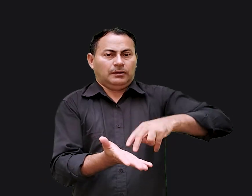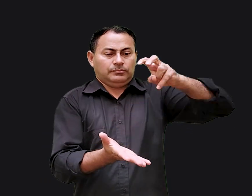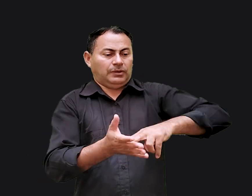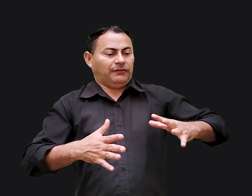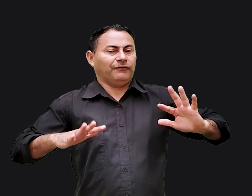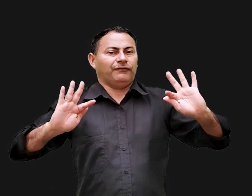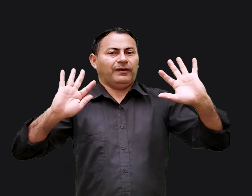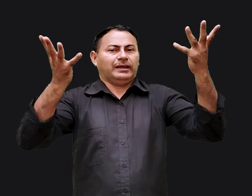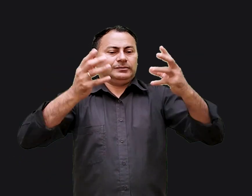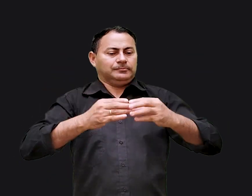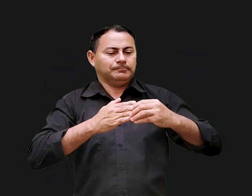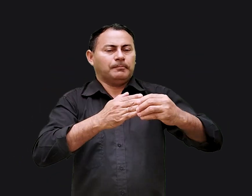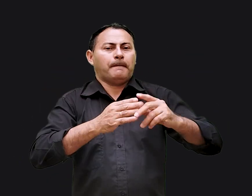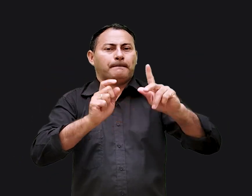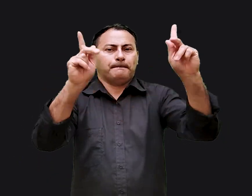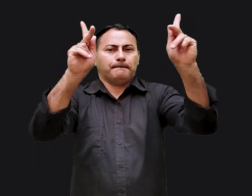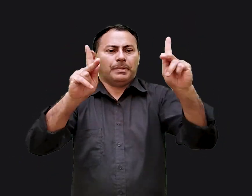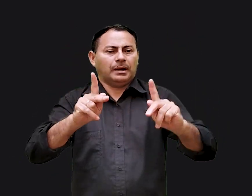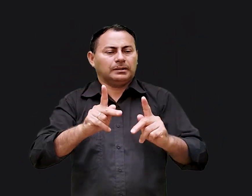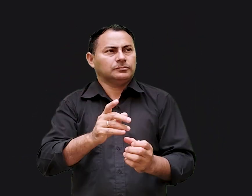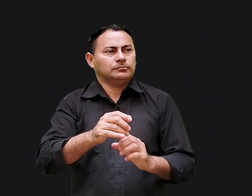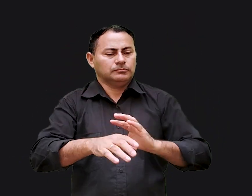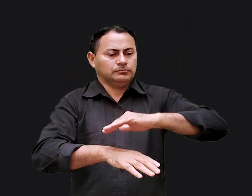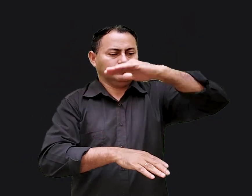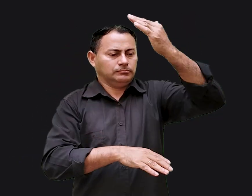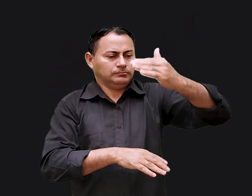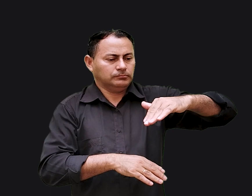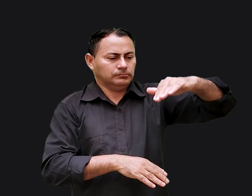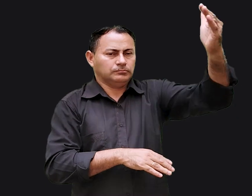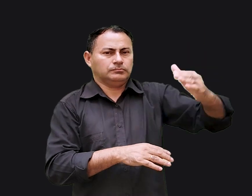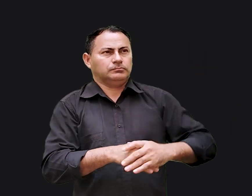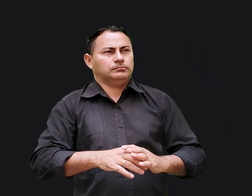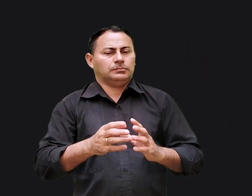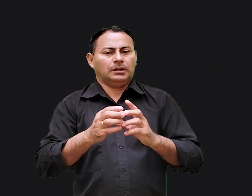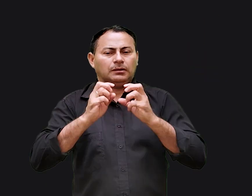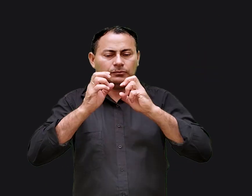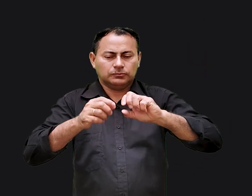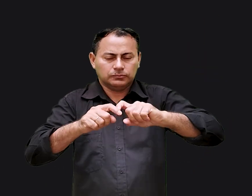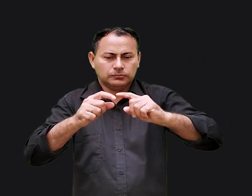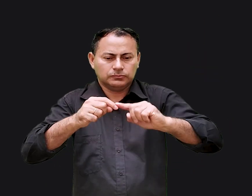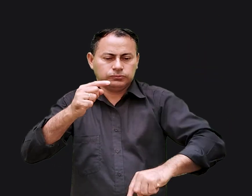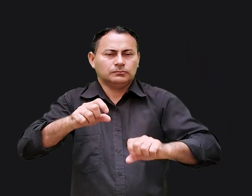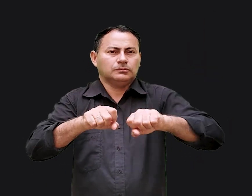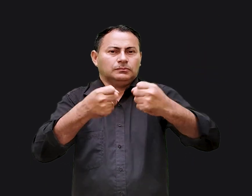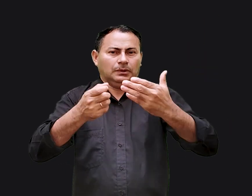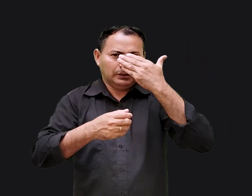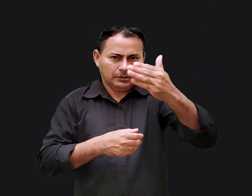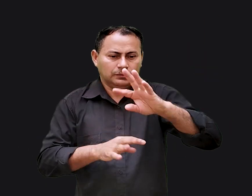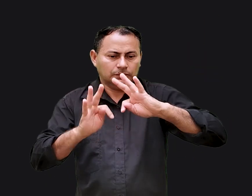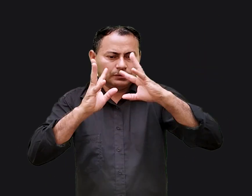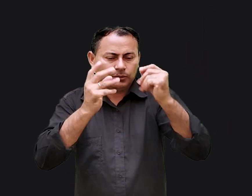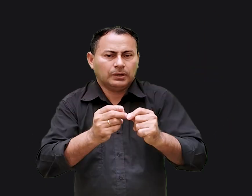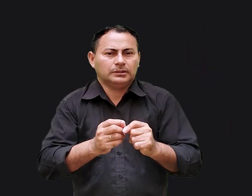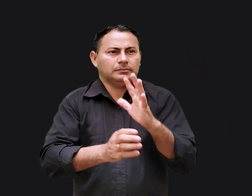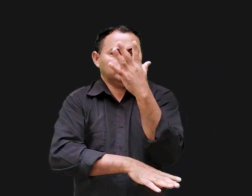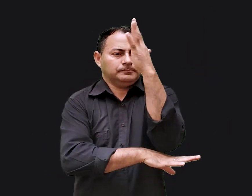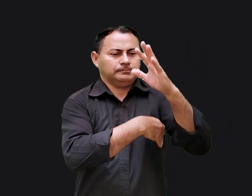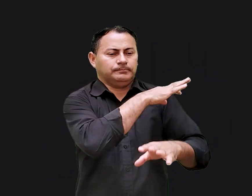serão conduzidos em paz. Os montes e colinas irromperão em canto diante de vocês, e todas as árvores do